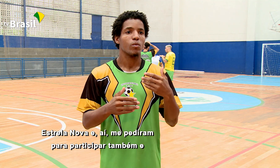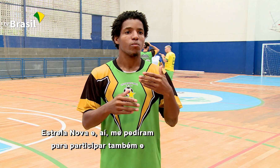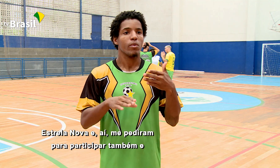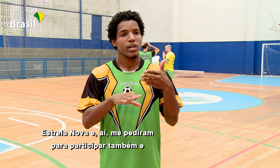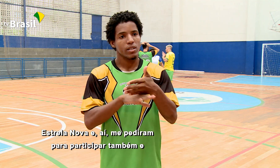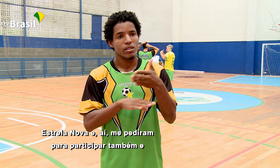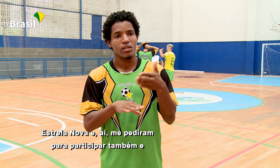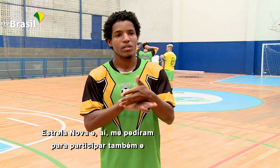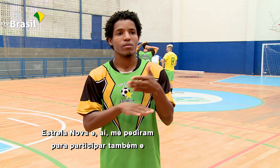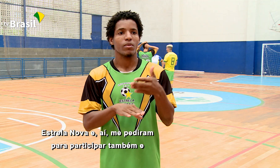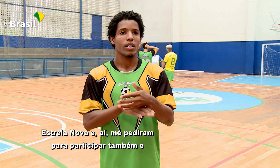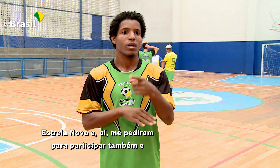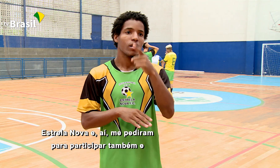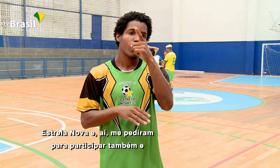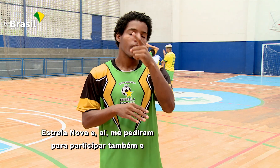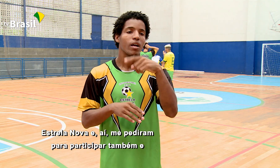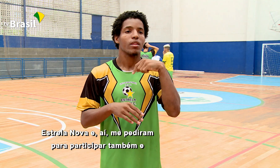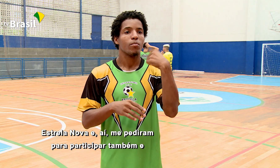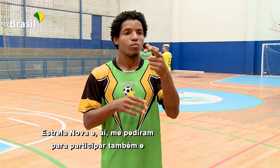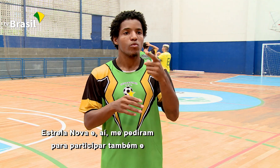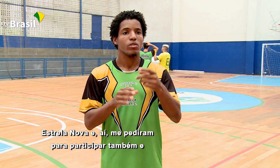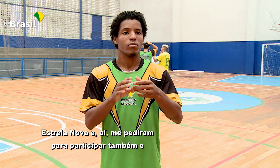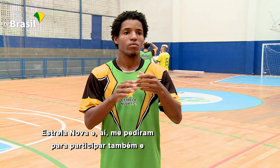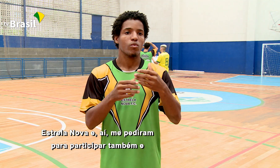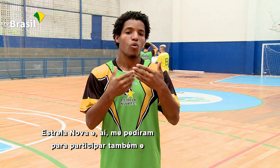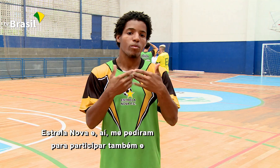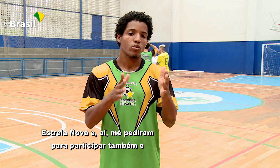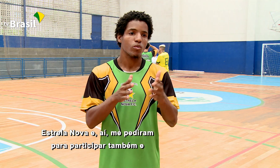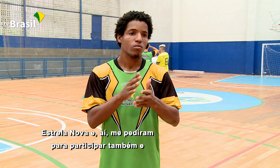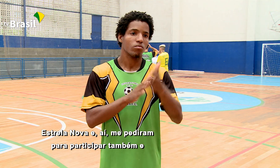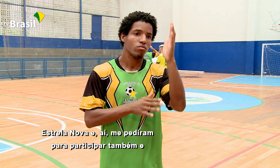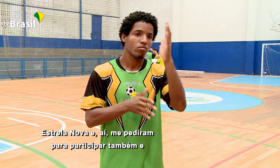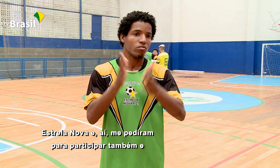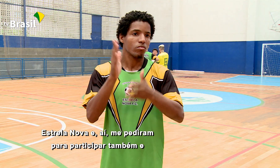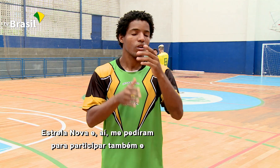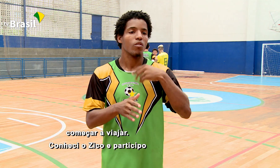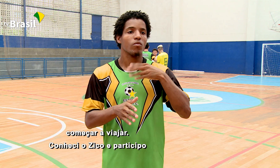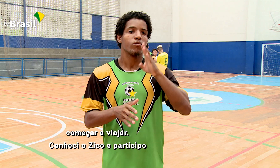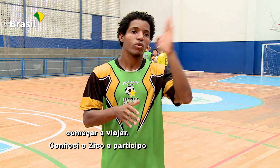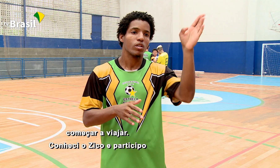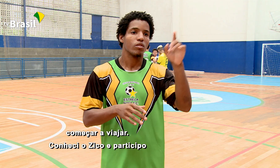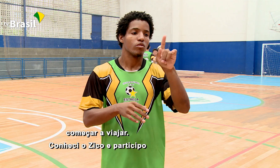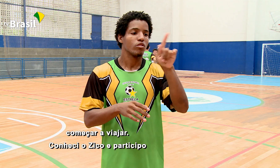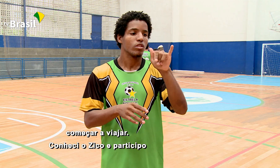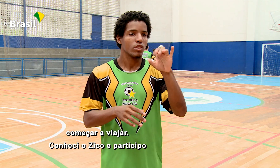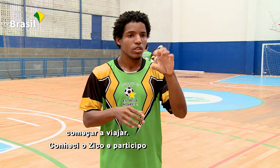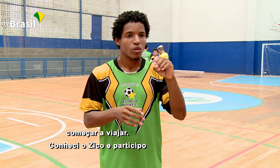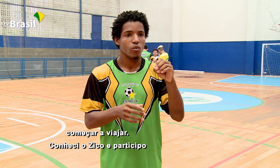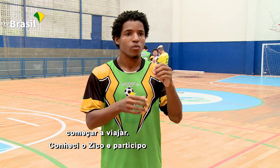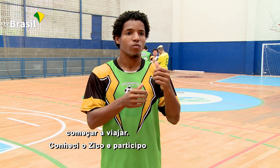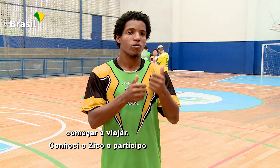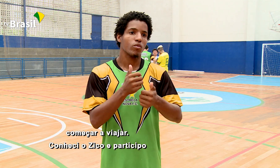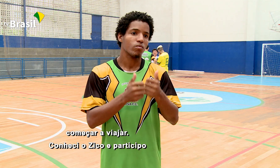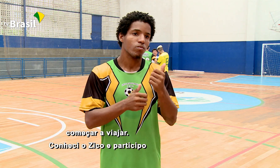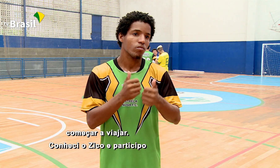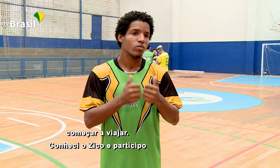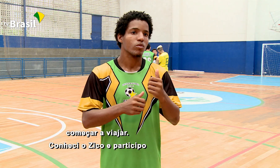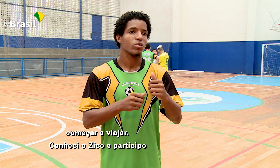E aí me pediram para participar também e começar a viajar. Conheci o